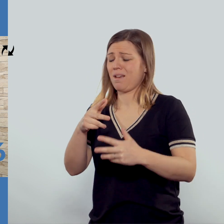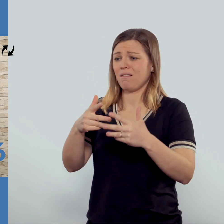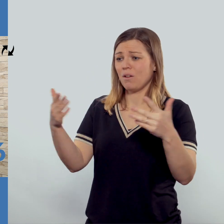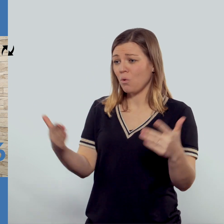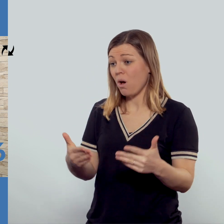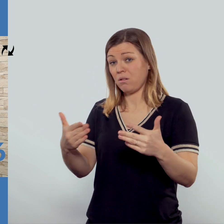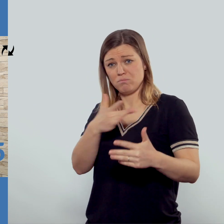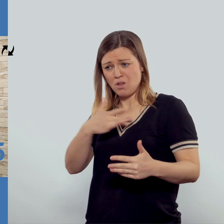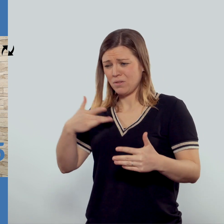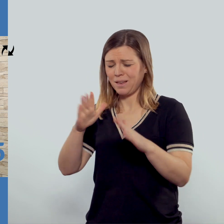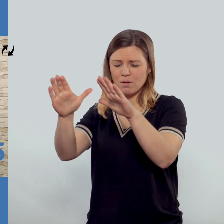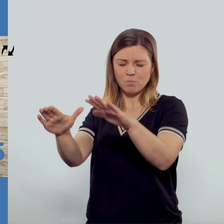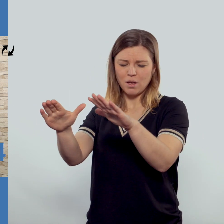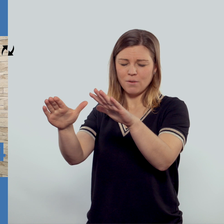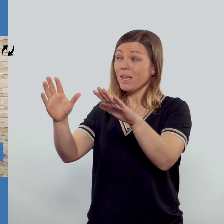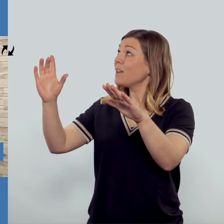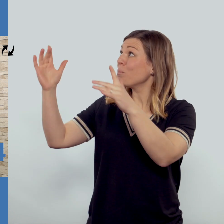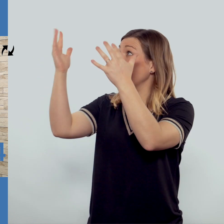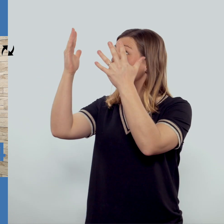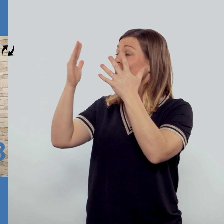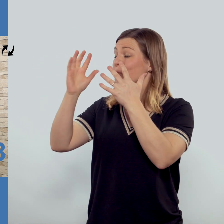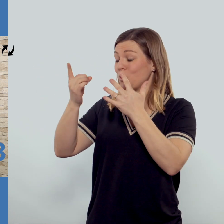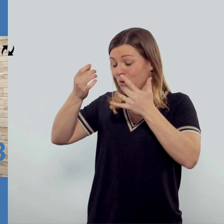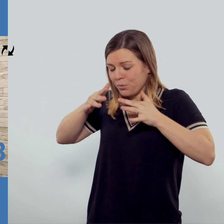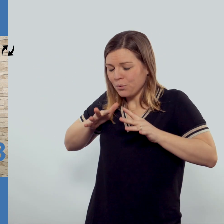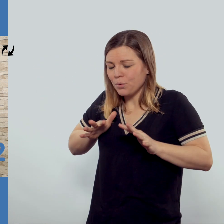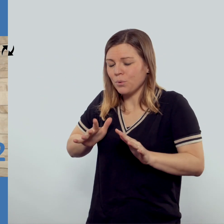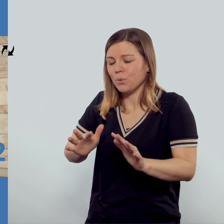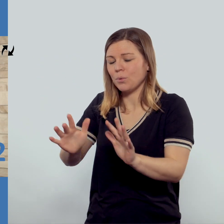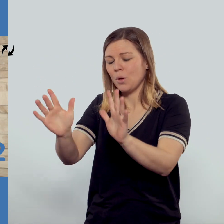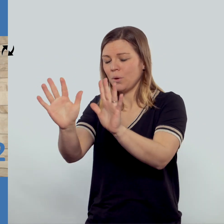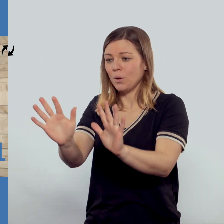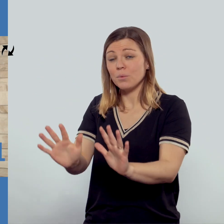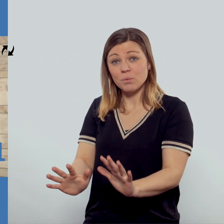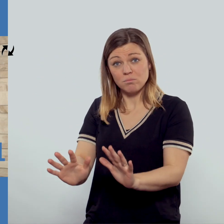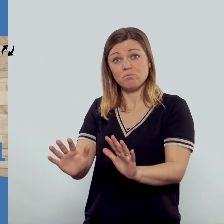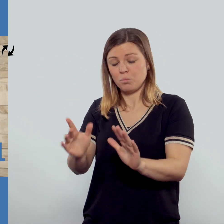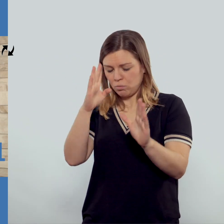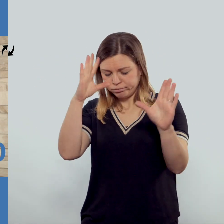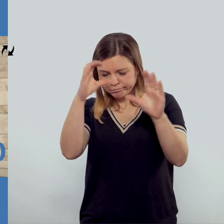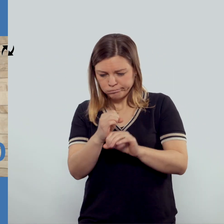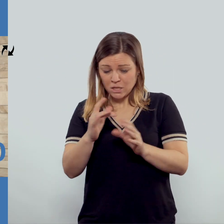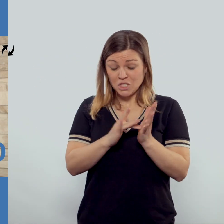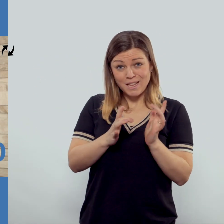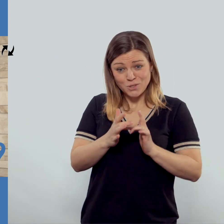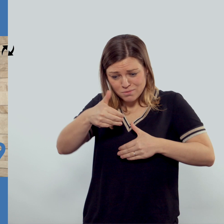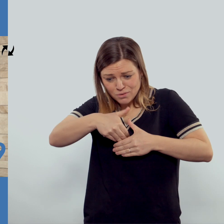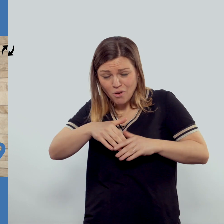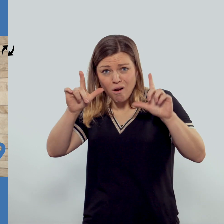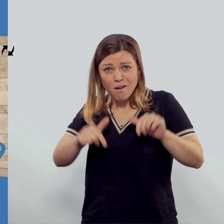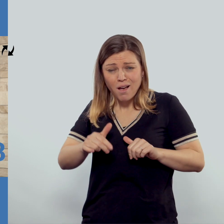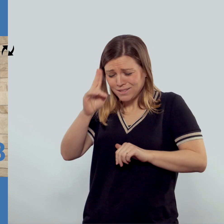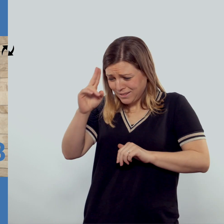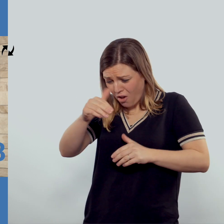vous posez votre main sur la personne, et vous laissez la présence de Dieu venir dans cette personne. Vous pouvez vous concentrer sur Jésus qui est en vous, concentrez-vous sur le